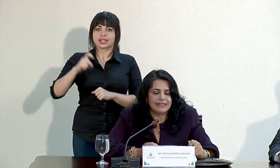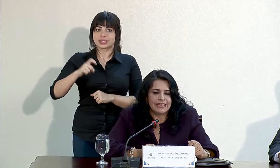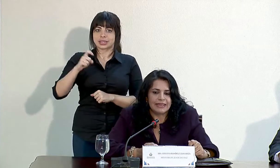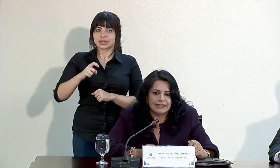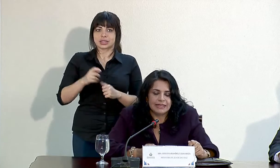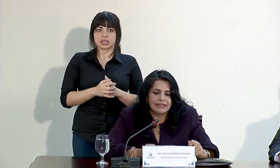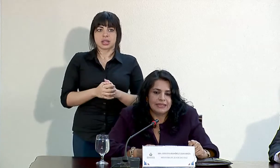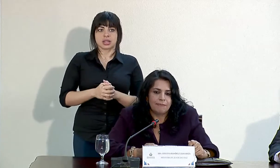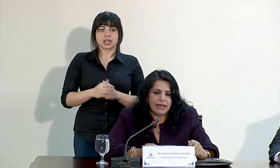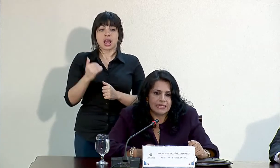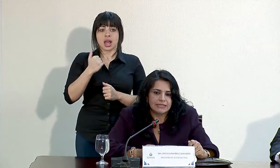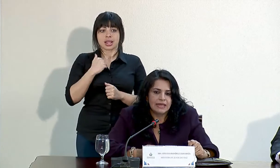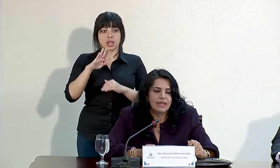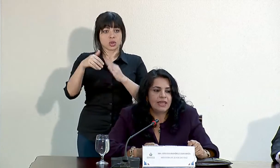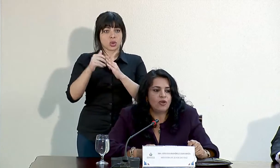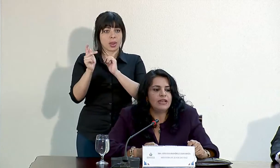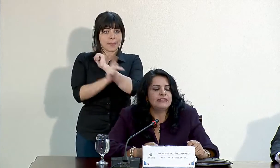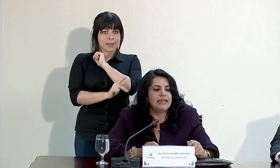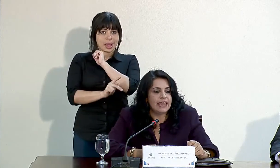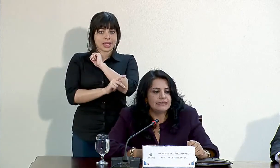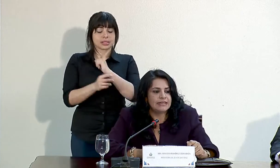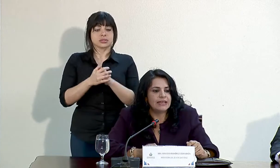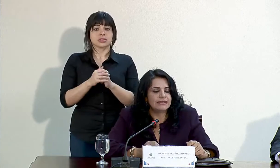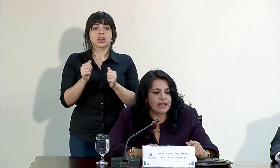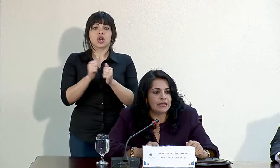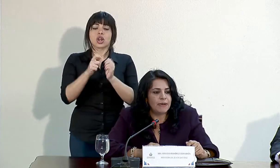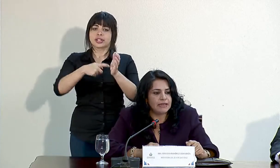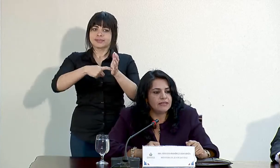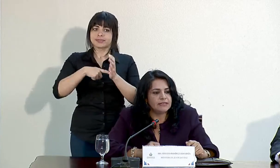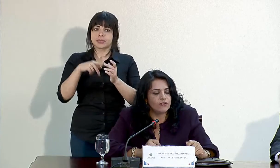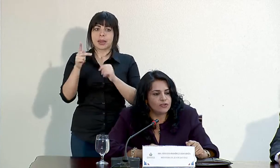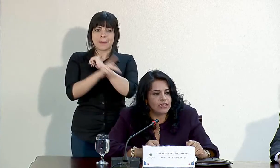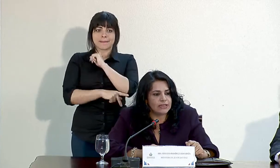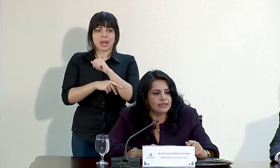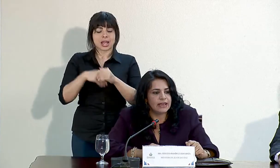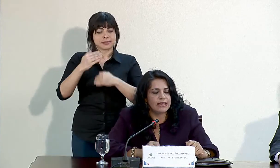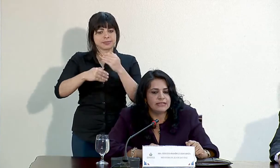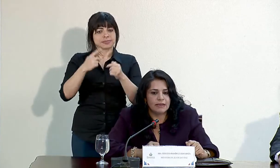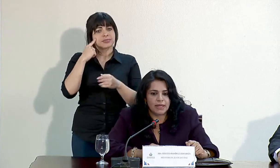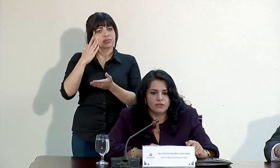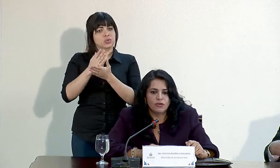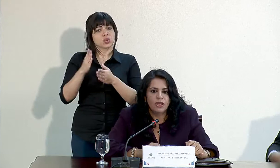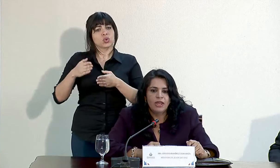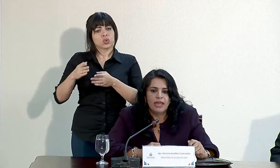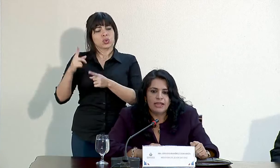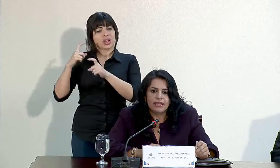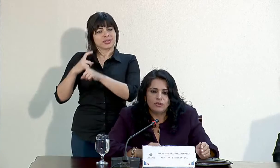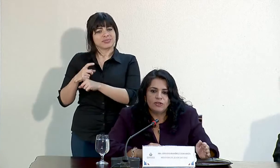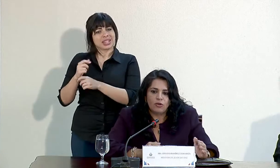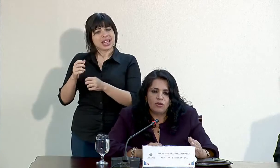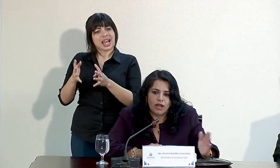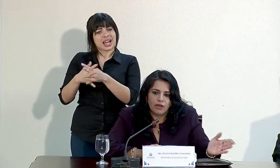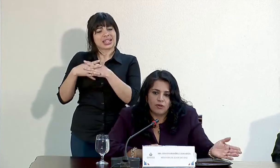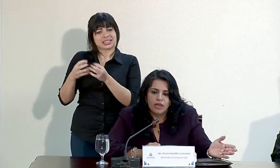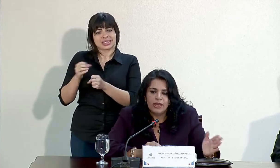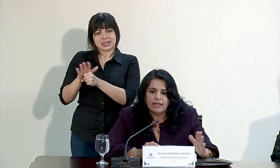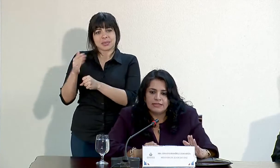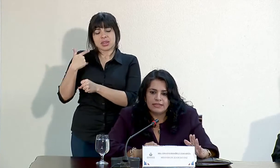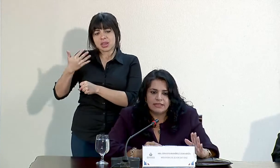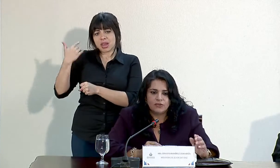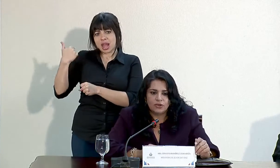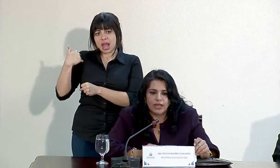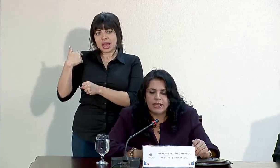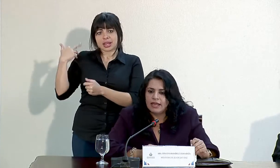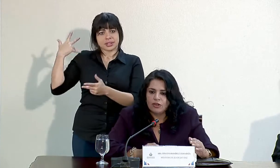necesidad que tiene el país y con la exigencia de sacar al país de esta ruta crítica del hacinamiento en la que nos ha colocado